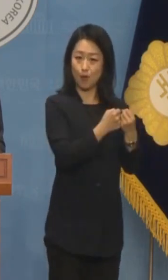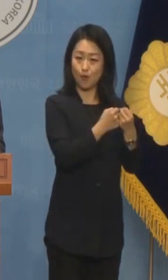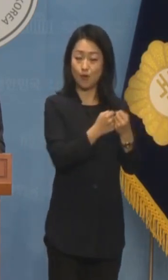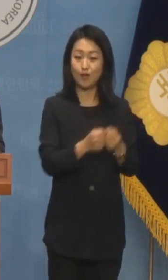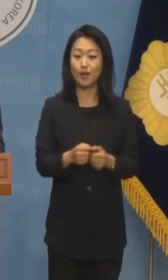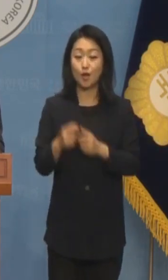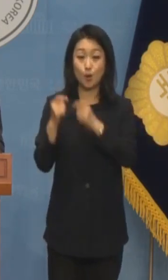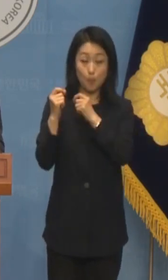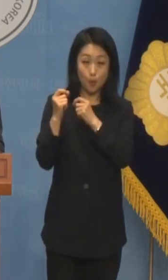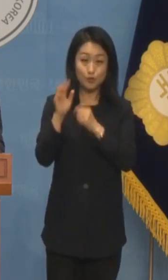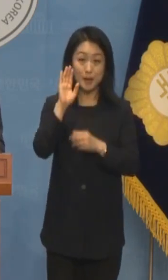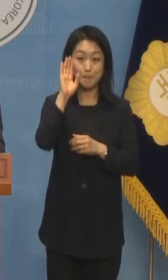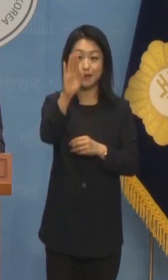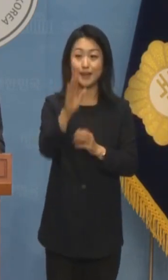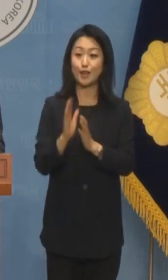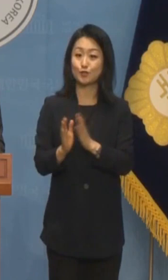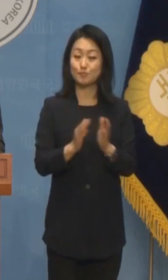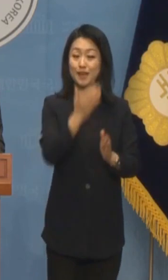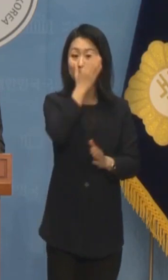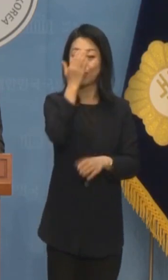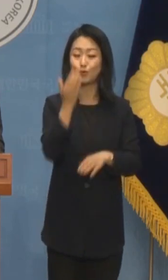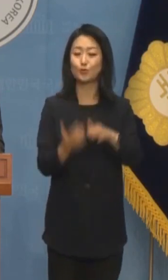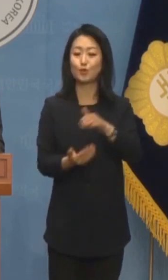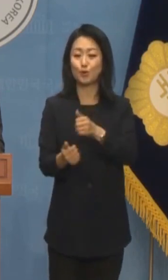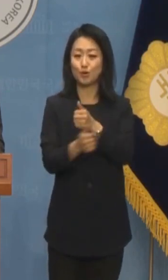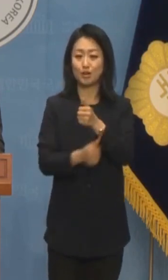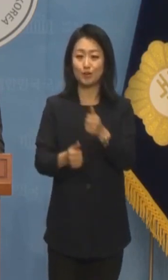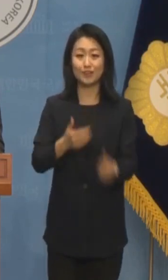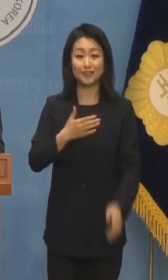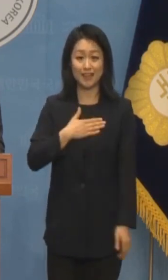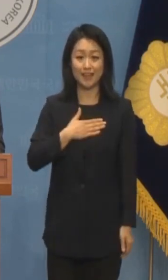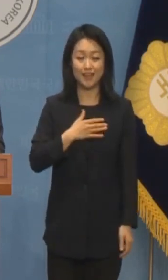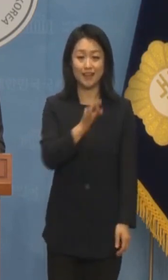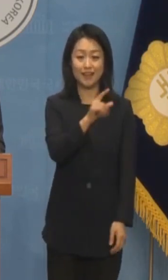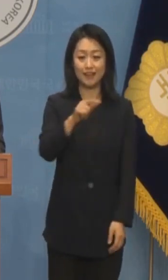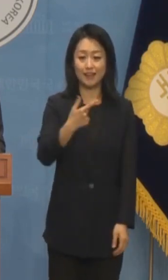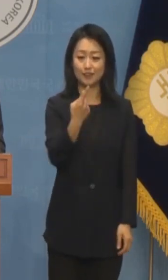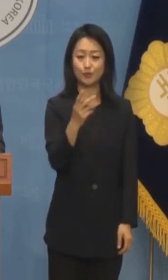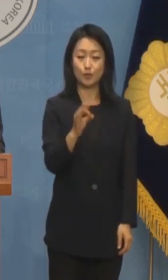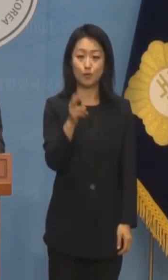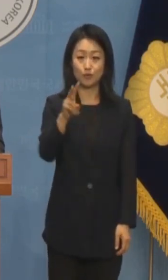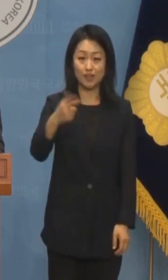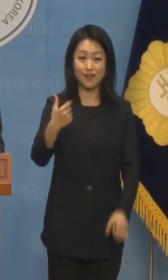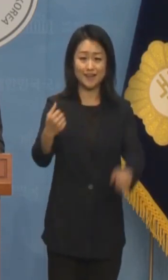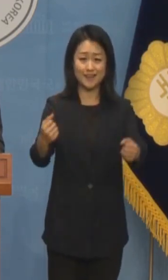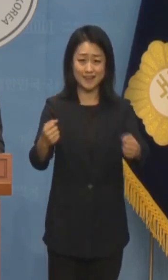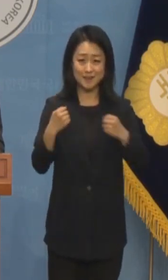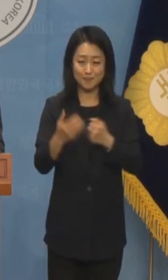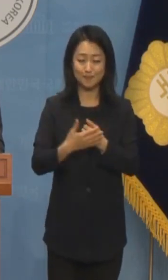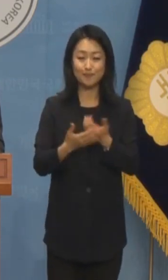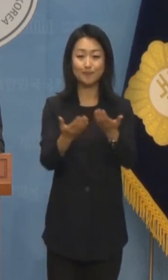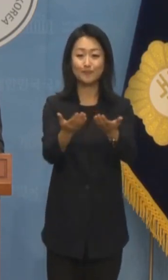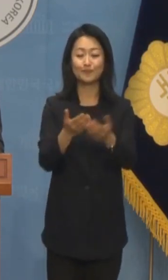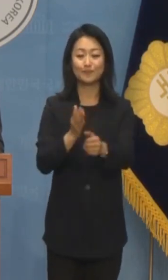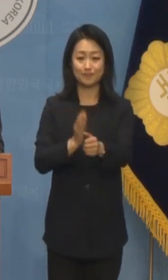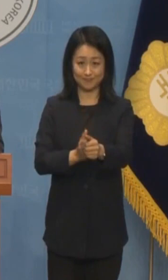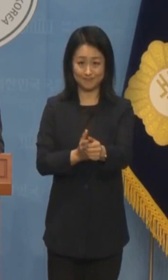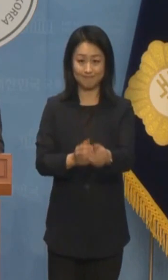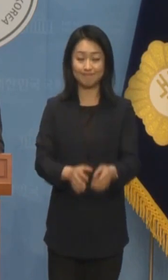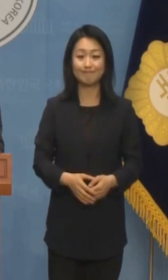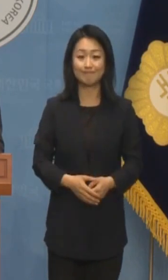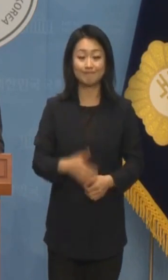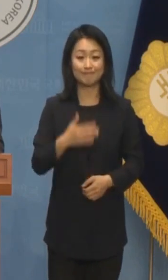보수를 미래를 준비할 청년 최고위원 후보 저 안동현에게 힘을 보태주십시오.